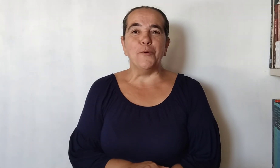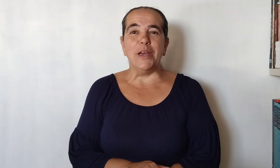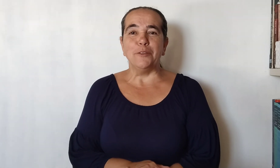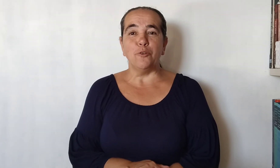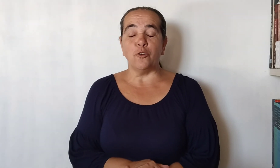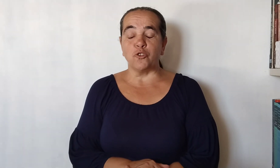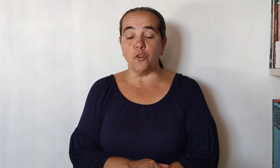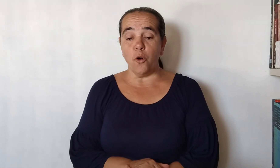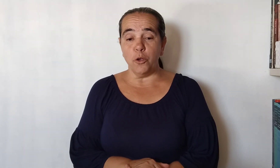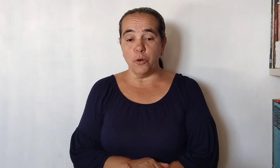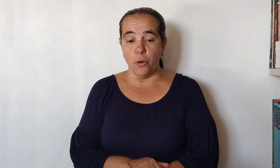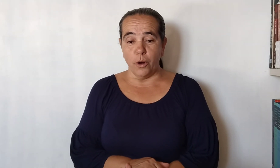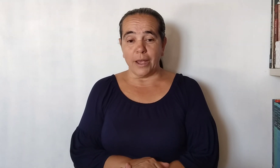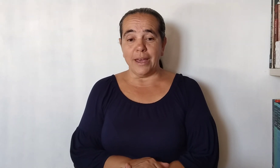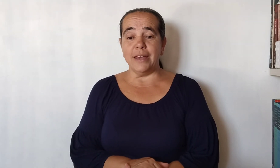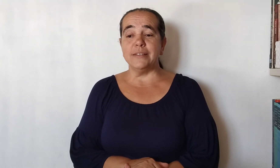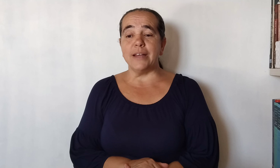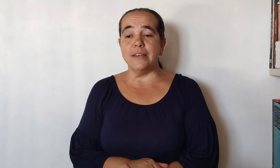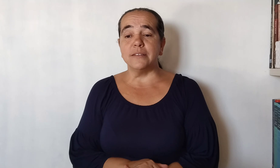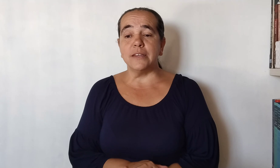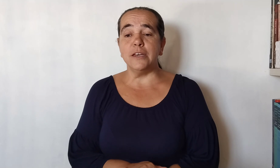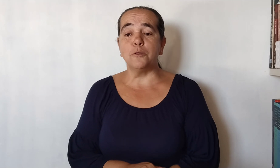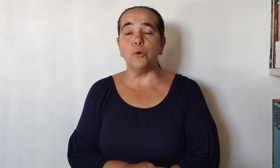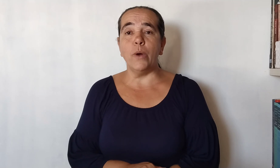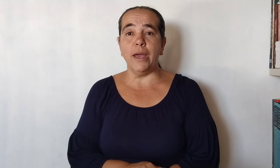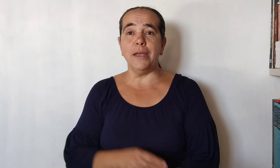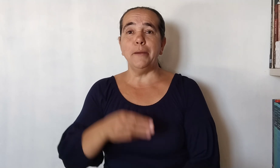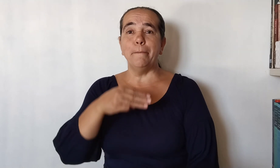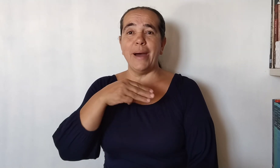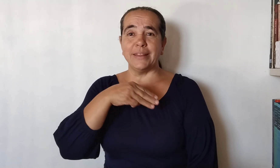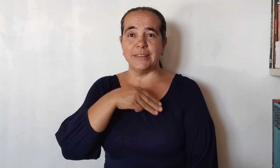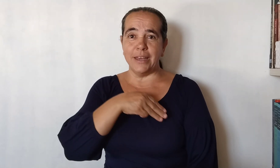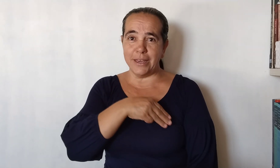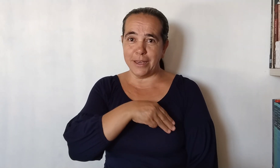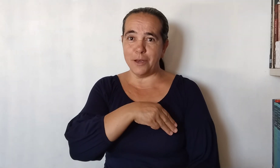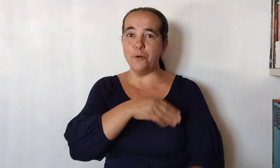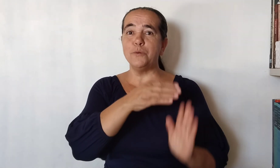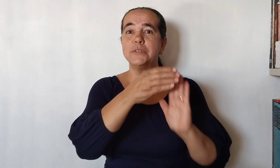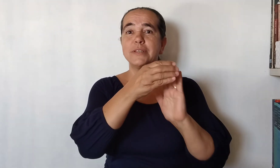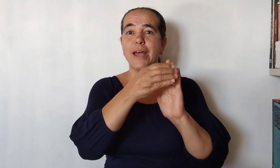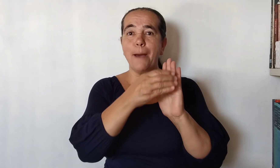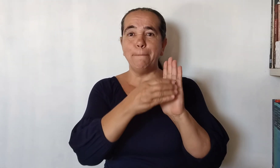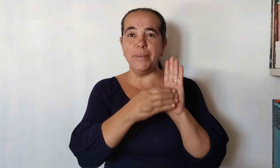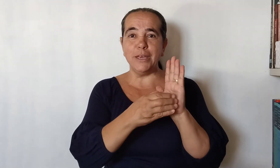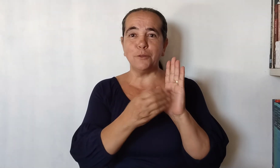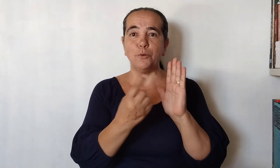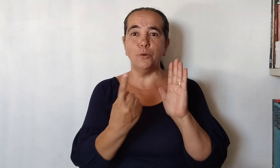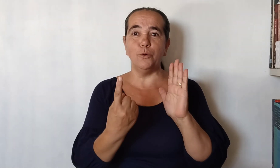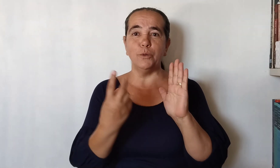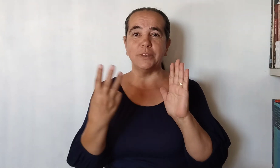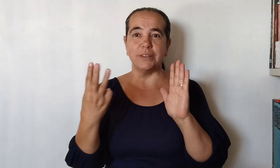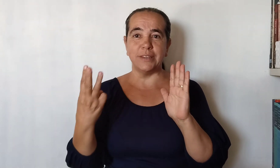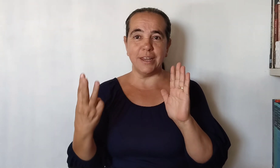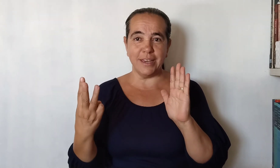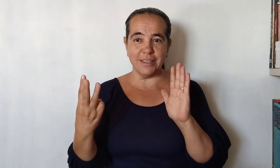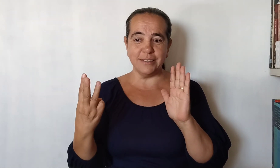e do joio, que está escrito em Mateus, capítulo